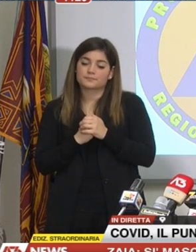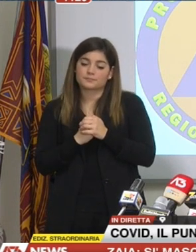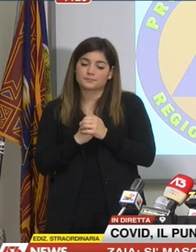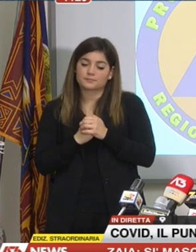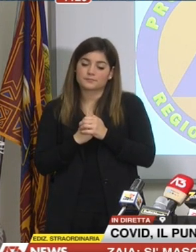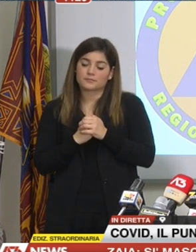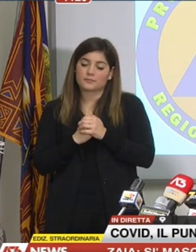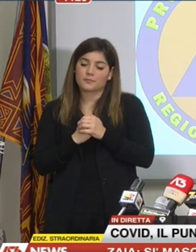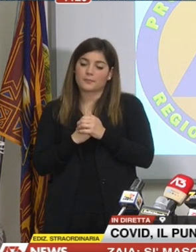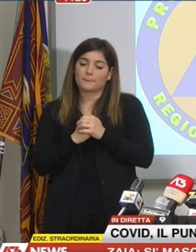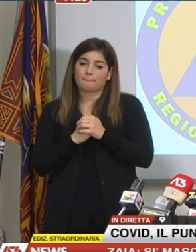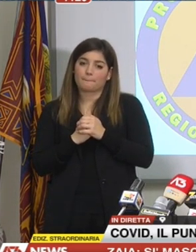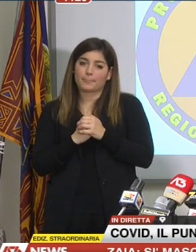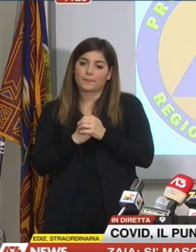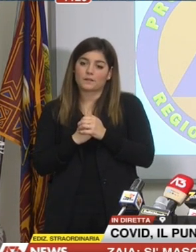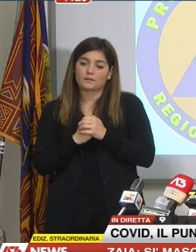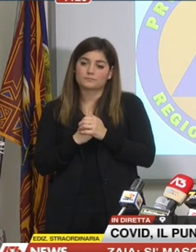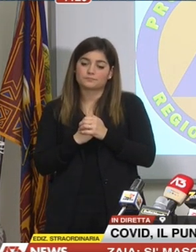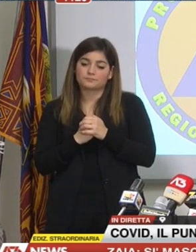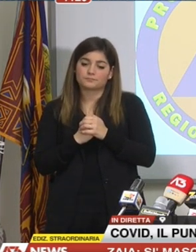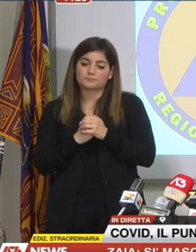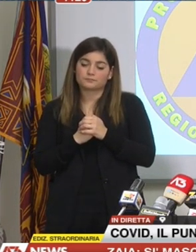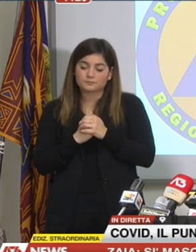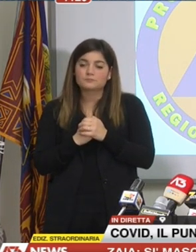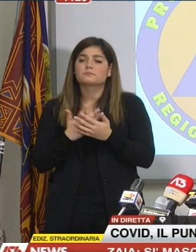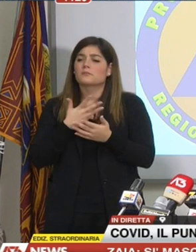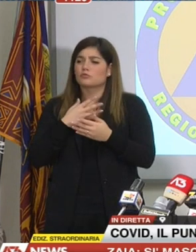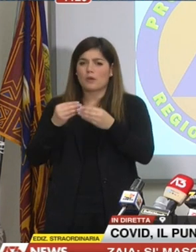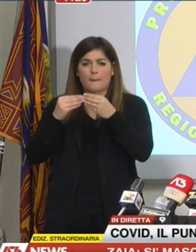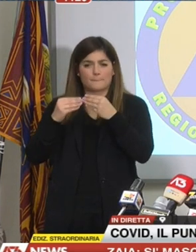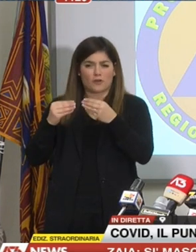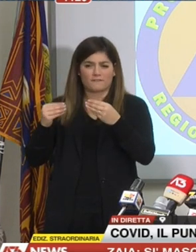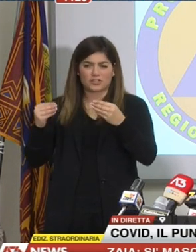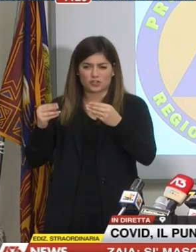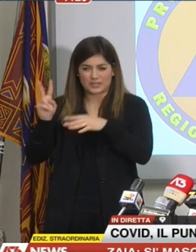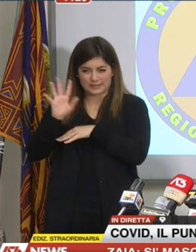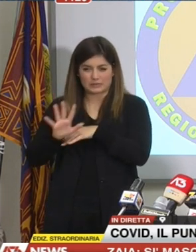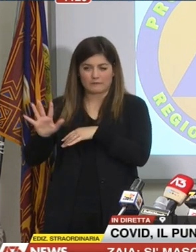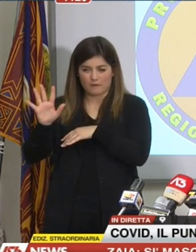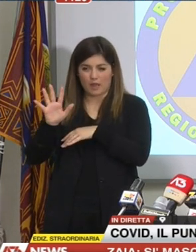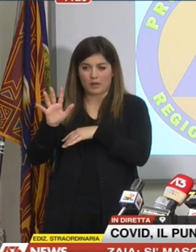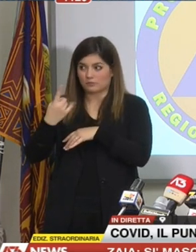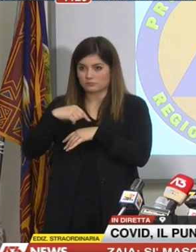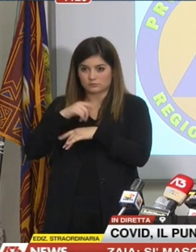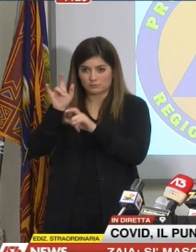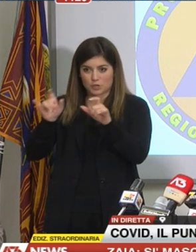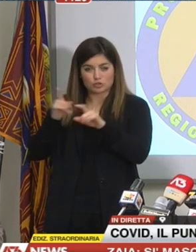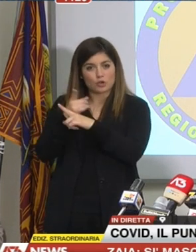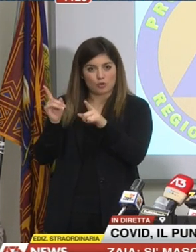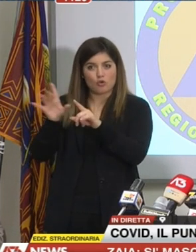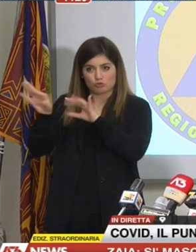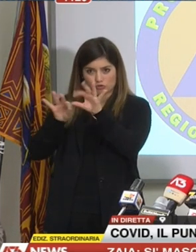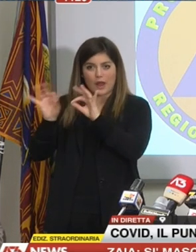presentata da illustrissimi professionisti del Veneto, che sono fra l'altro le persone che noi abbiamo scelto come